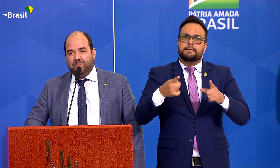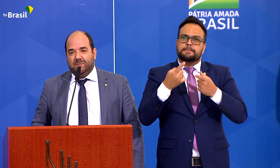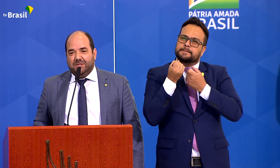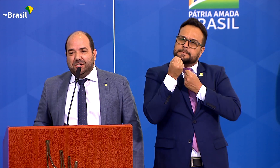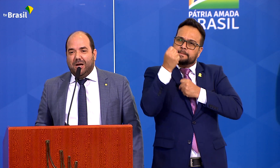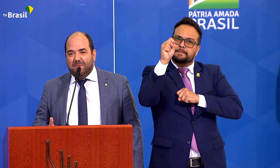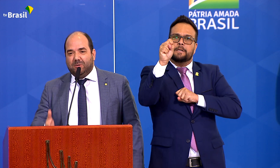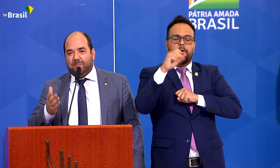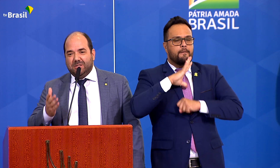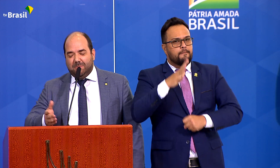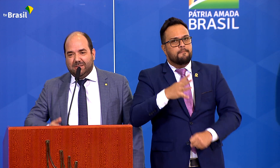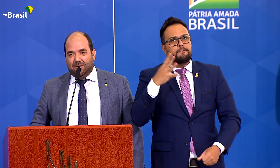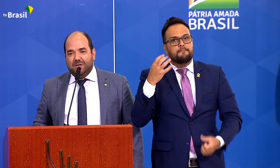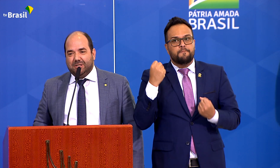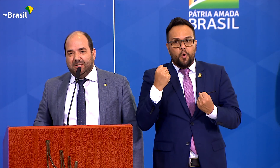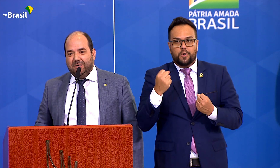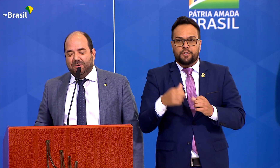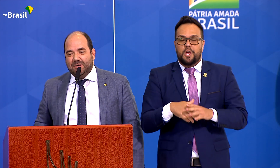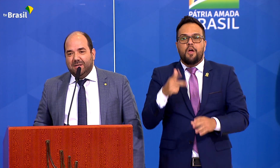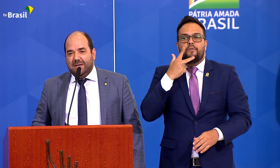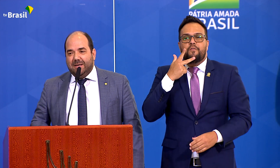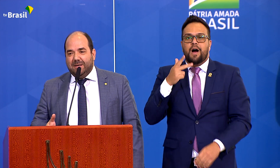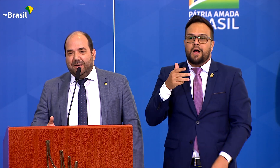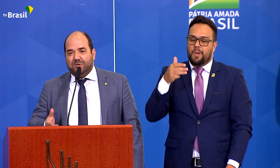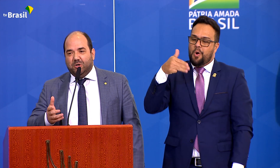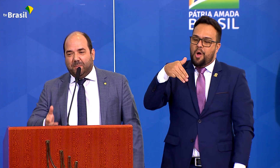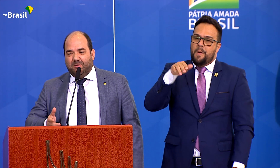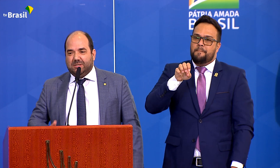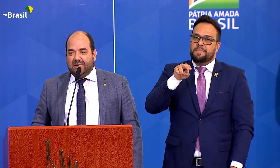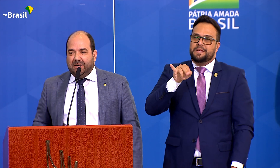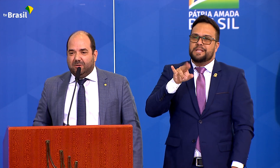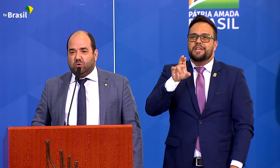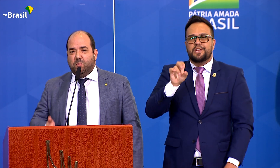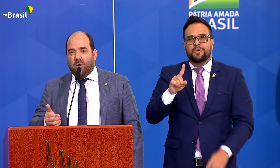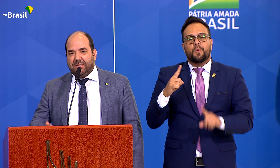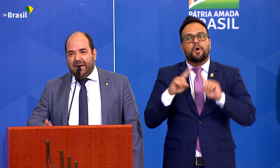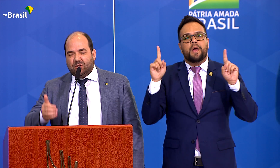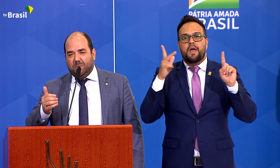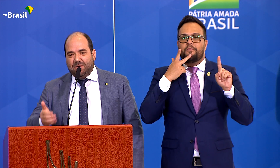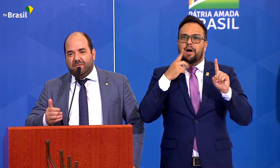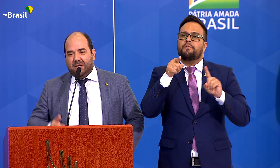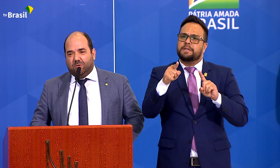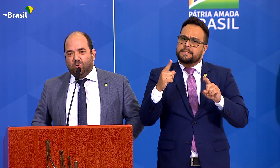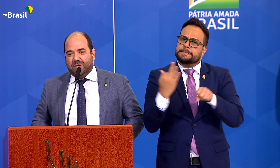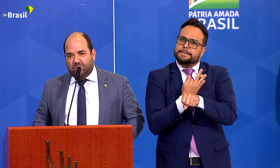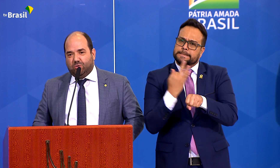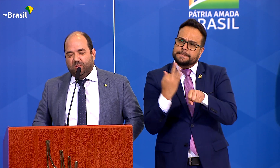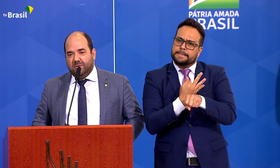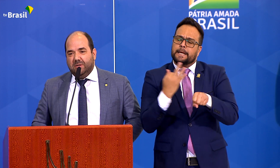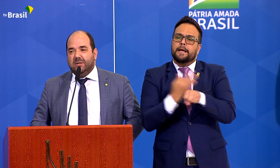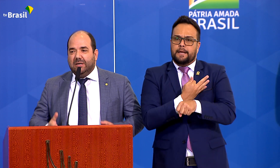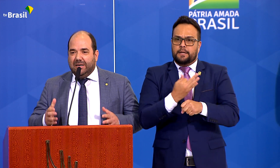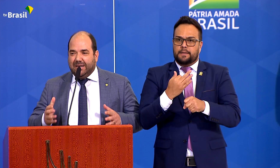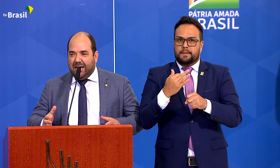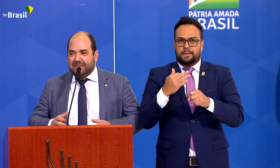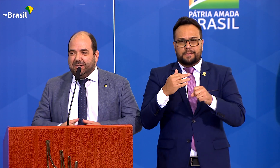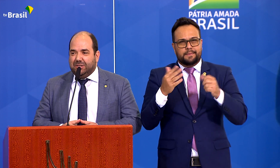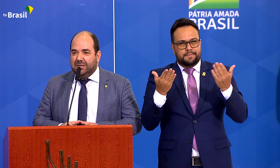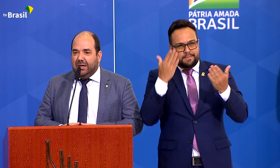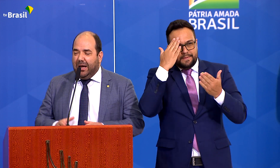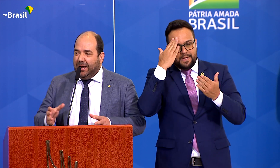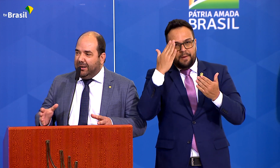costumo chamar de menino a gente é amigo da Polícia Militar do Rio de Janeiro e eu digo para você que suportar em sobreviver a tudo isso